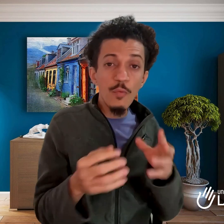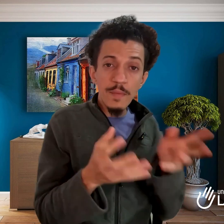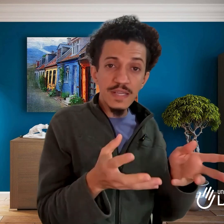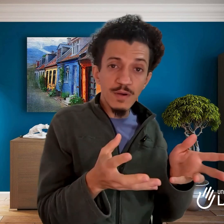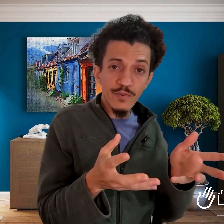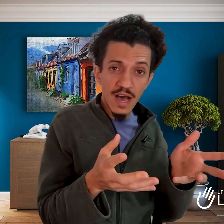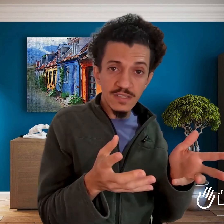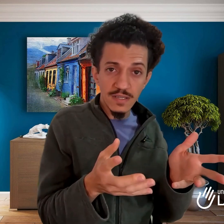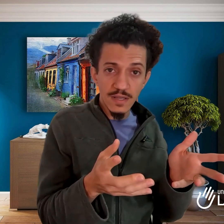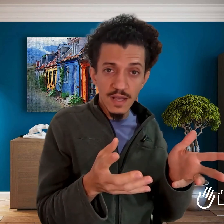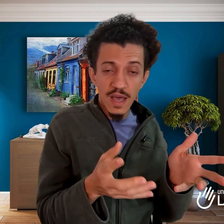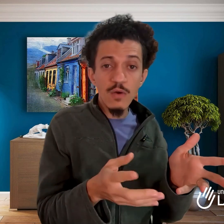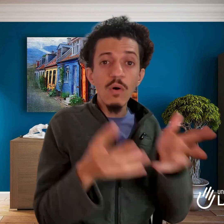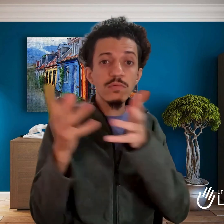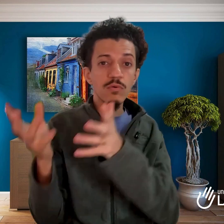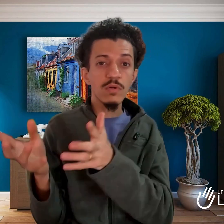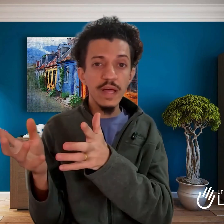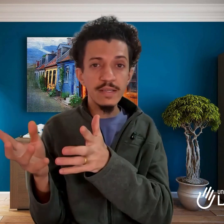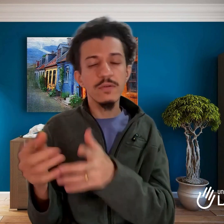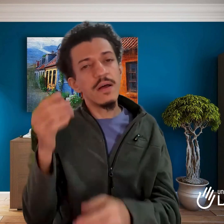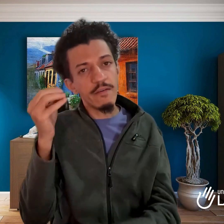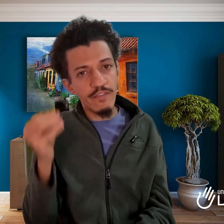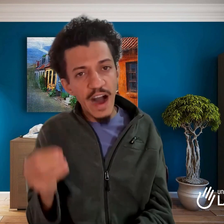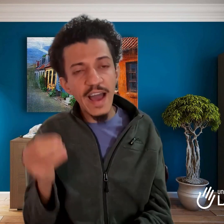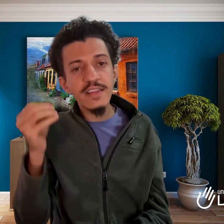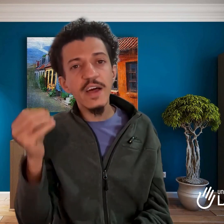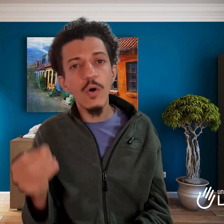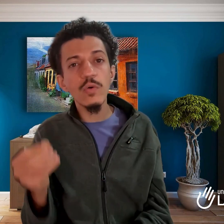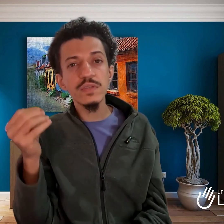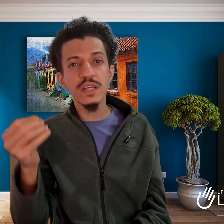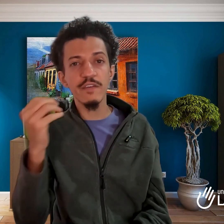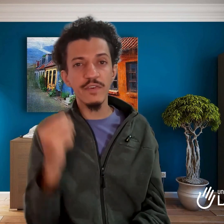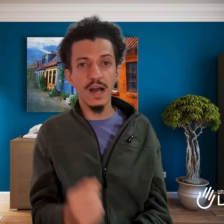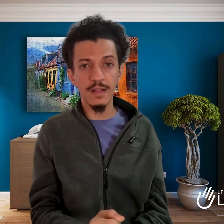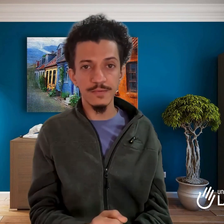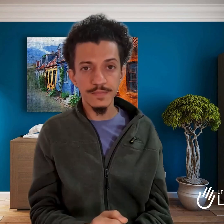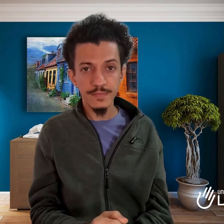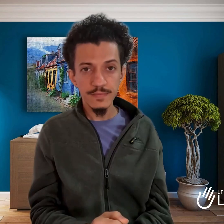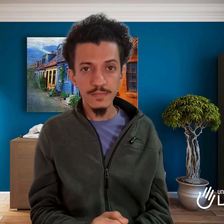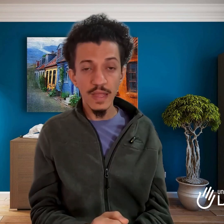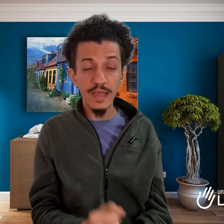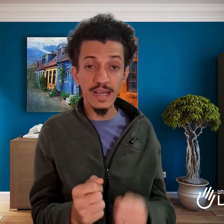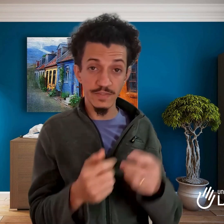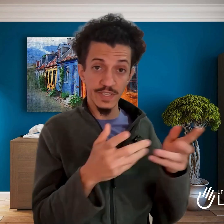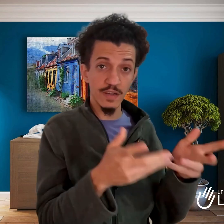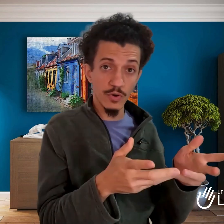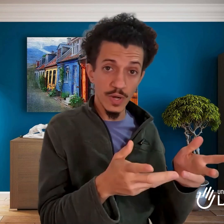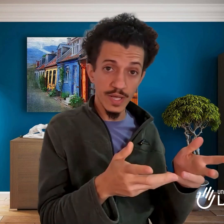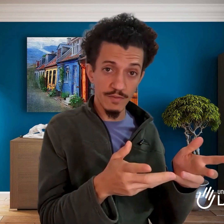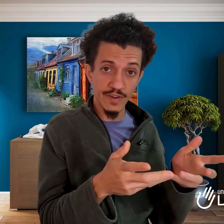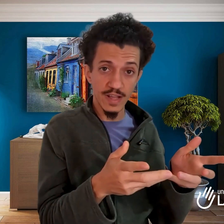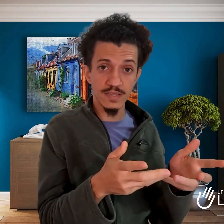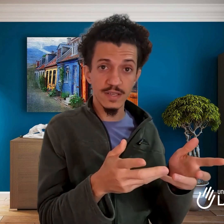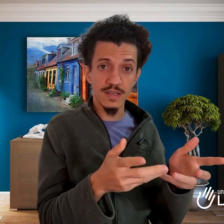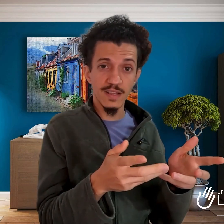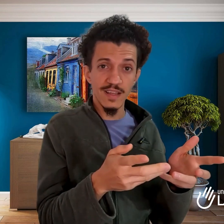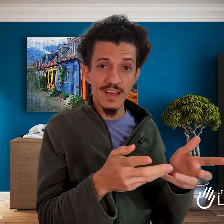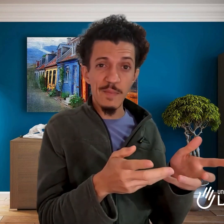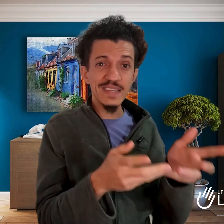mesma frase, em outro contexto, vai ter outro significado. E aí, se você decorou aquela frase, mas você vai